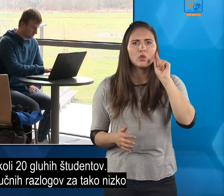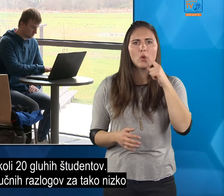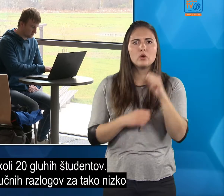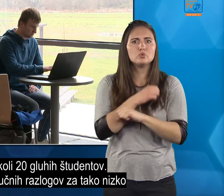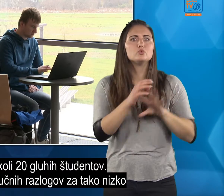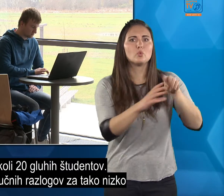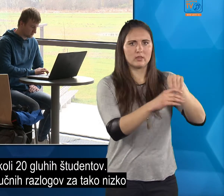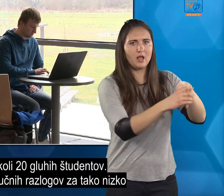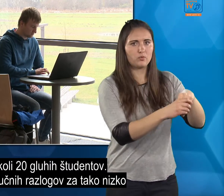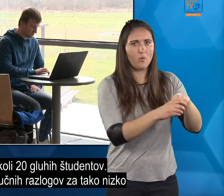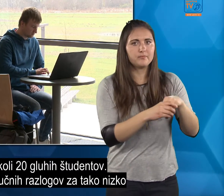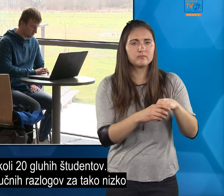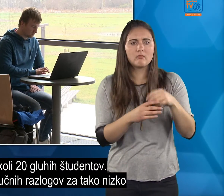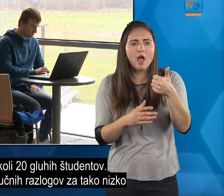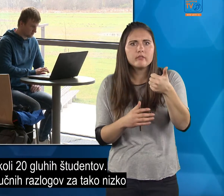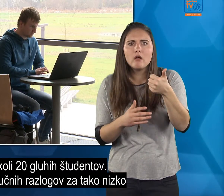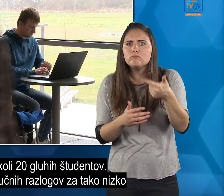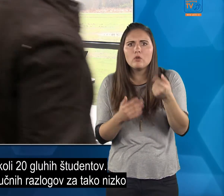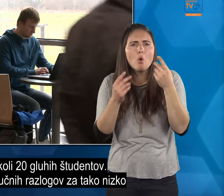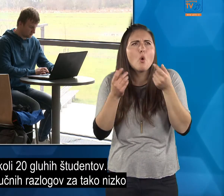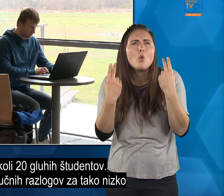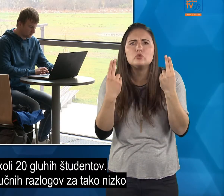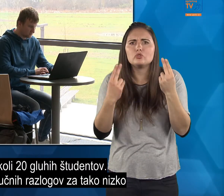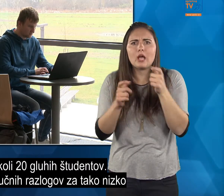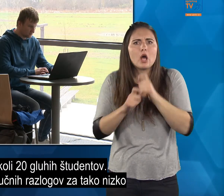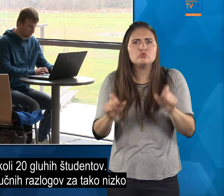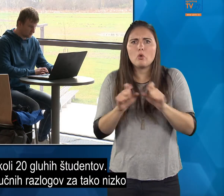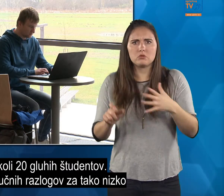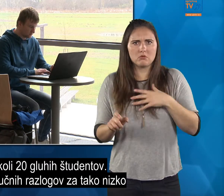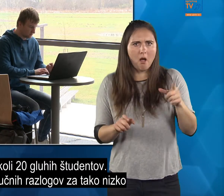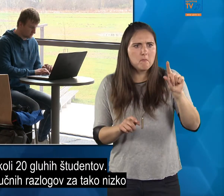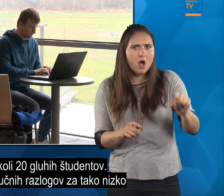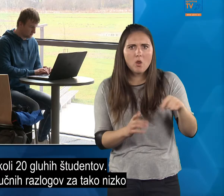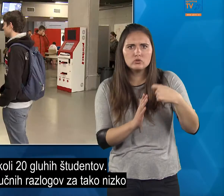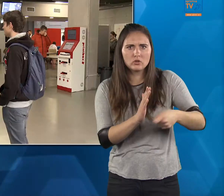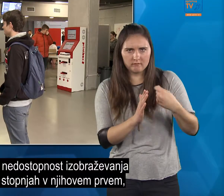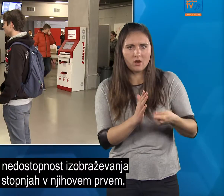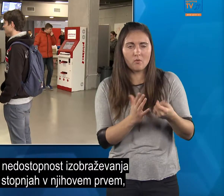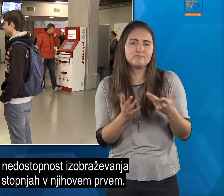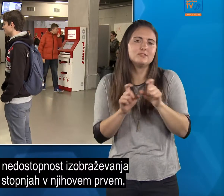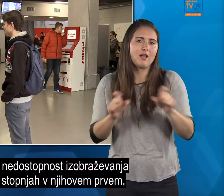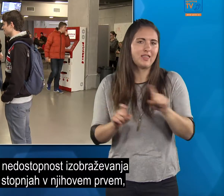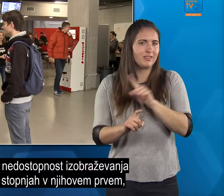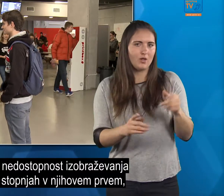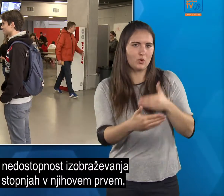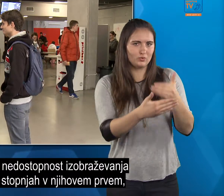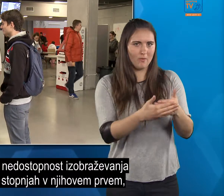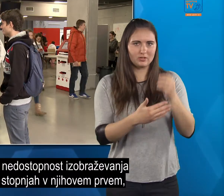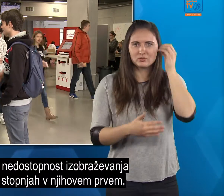študentov. Eden ključnih razlogov za tako nizko število je nedostopnost izobraževanja na vseh